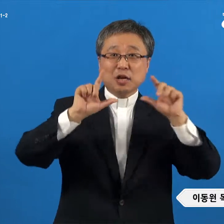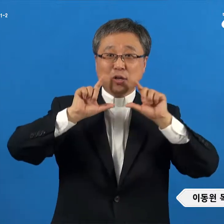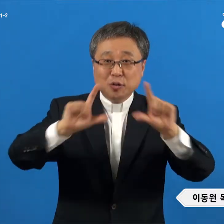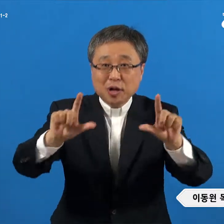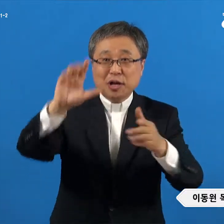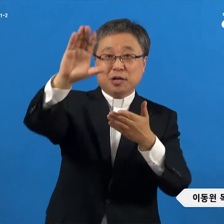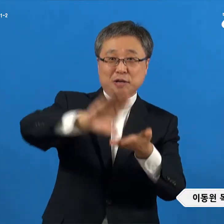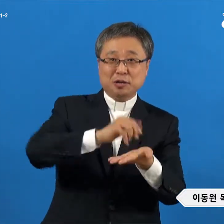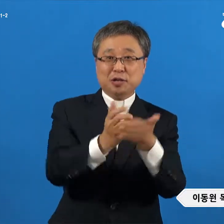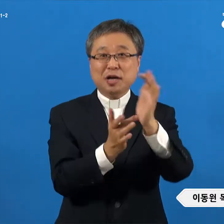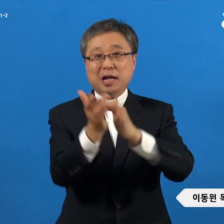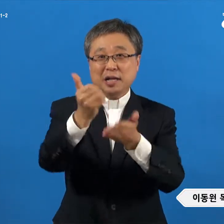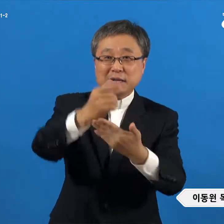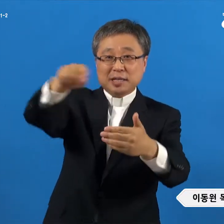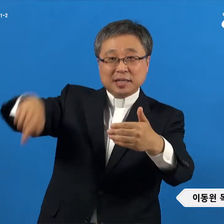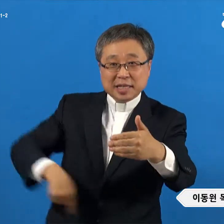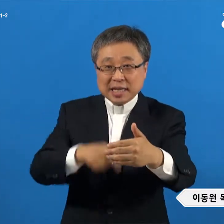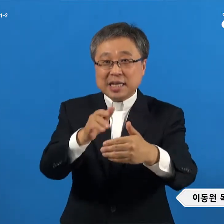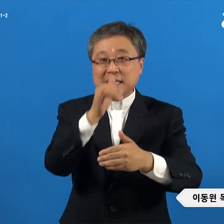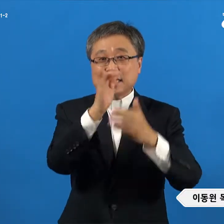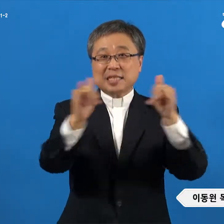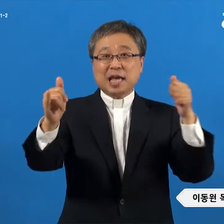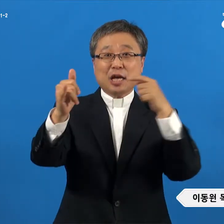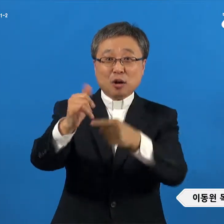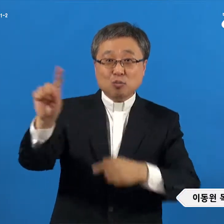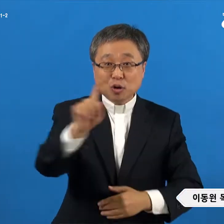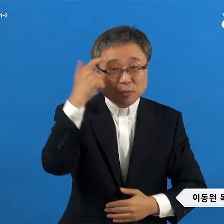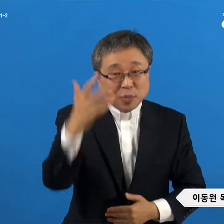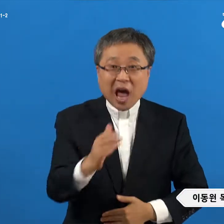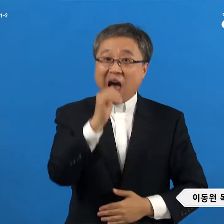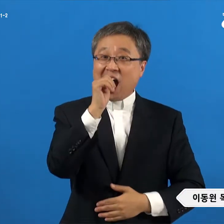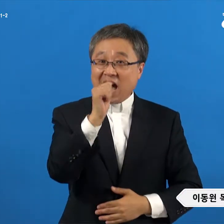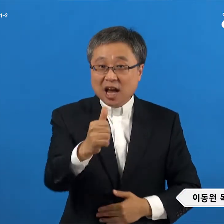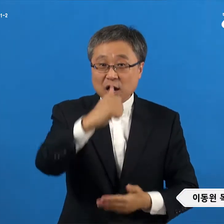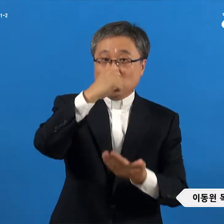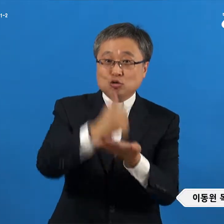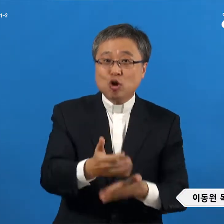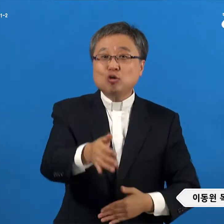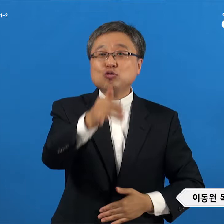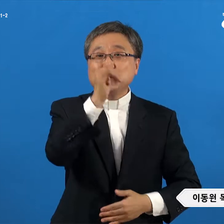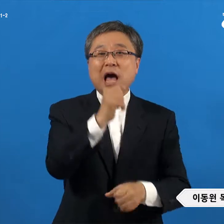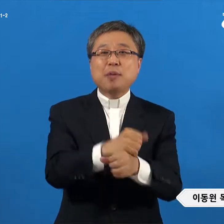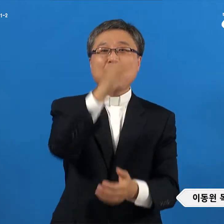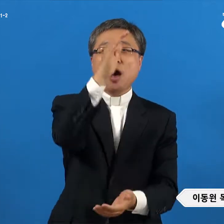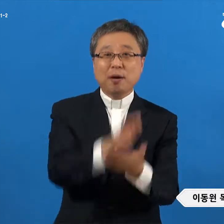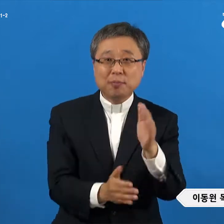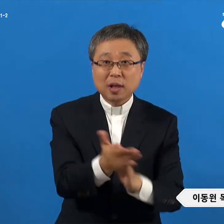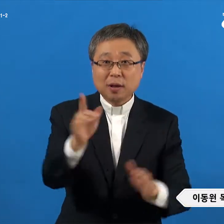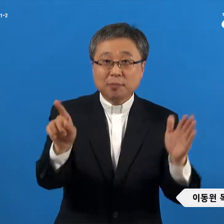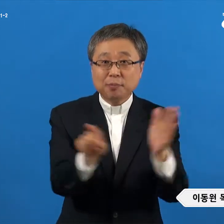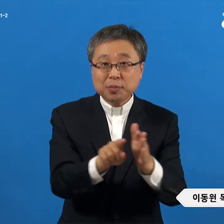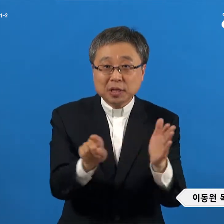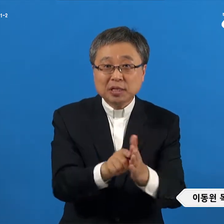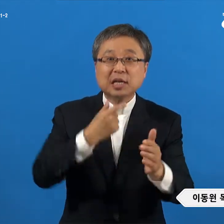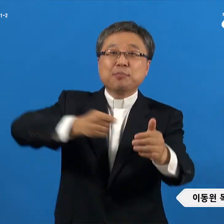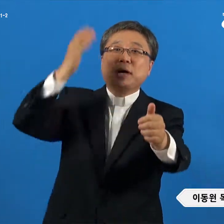그리스도 예수 안에 있는 자에게는 뭐예요? 결코 정죄함이 없느니라 믿으시기 바랍니다. 믿으면